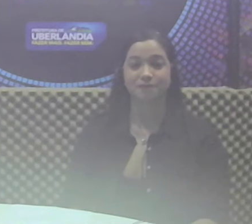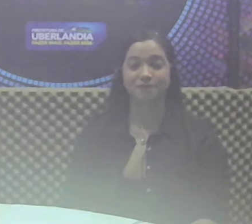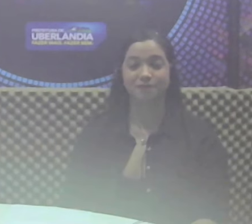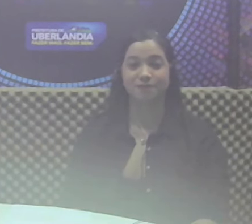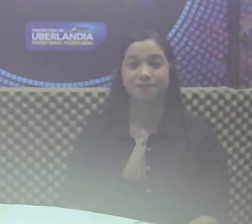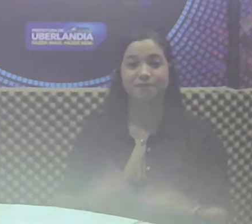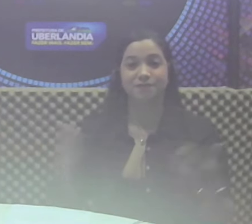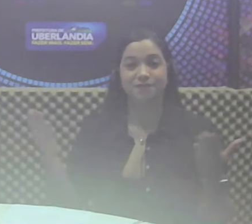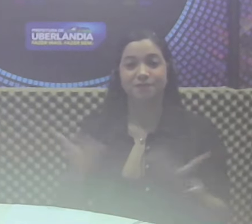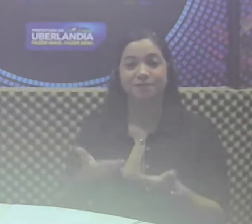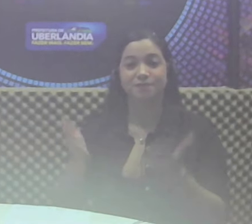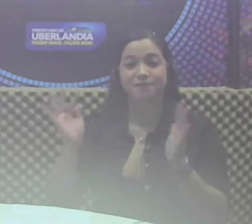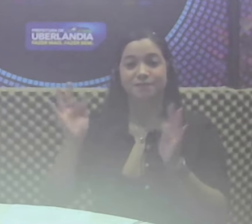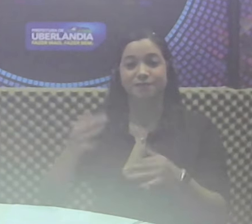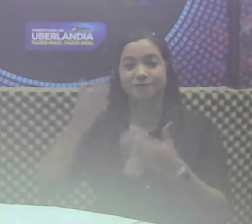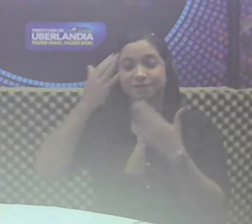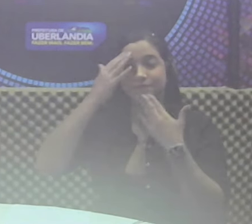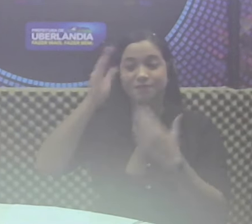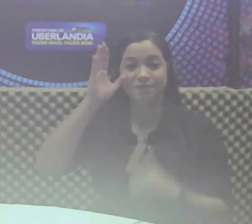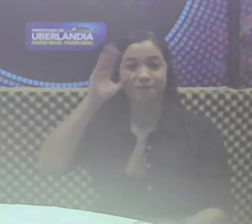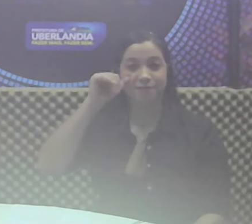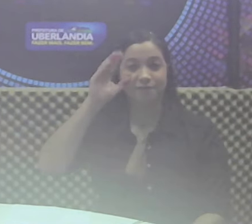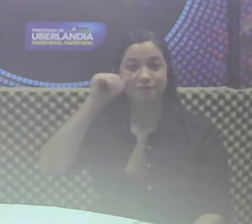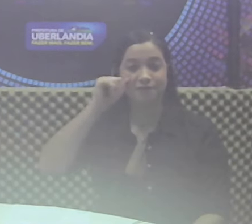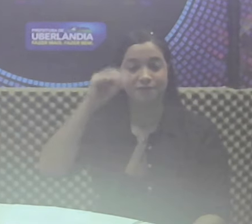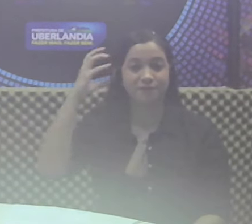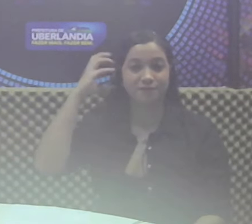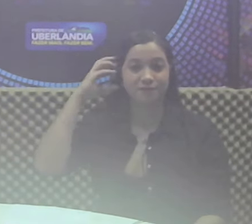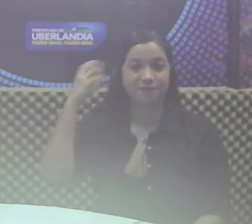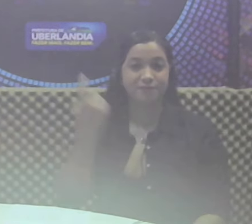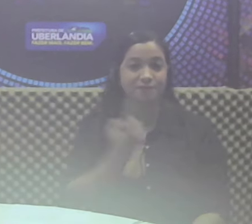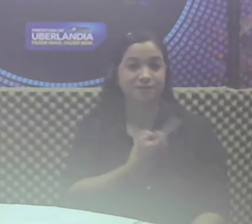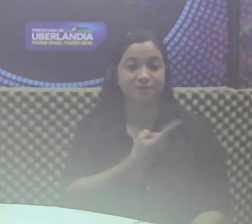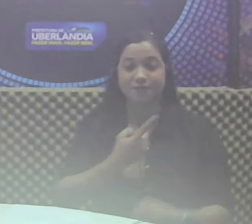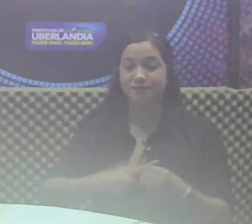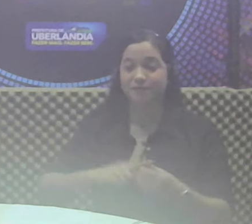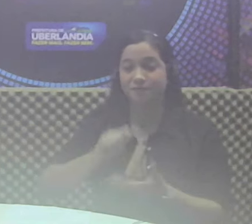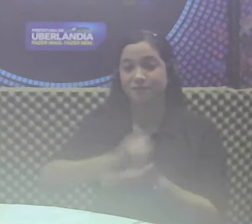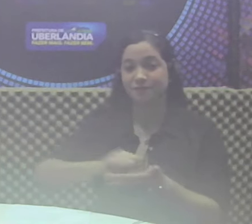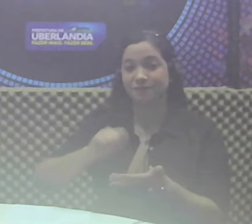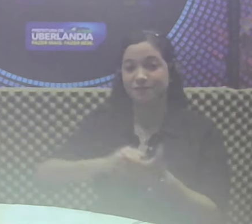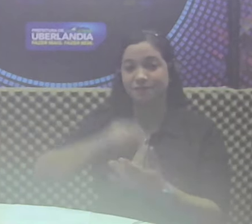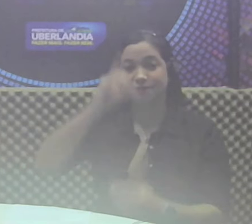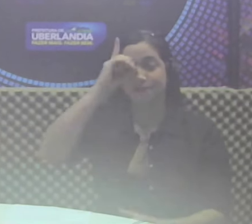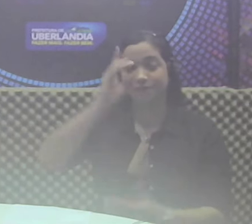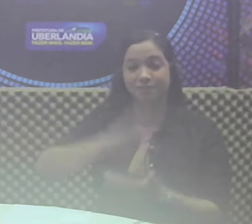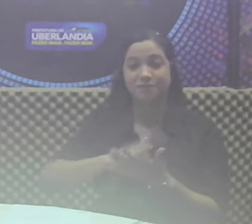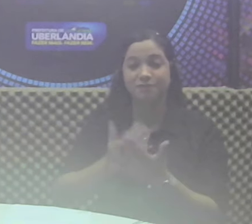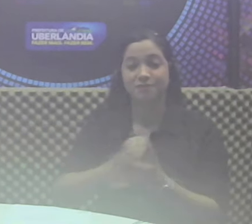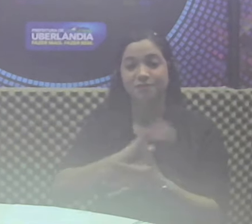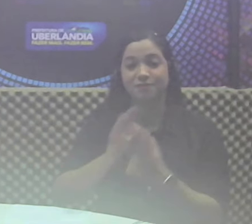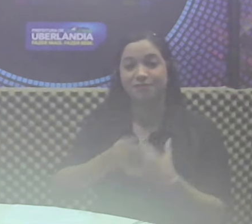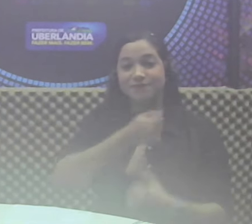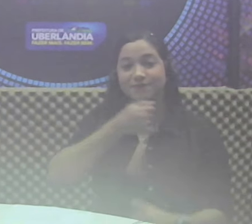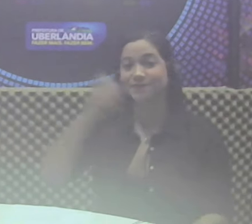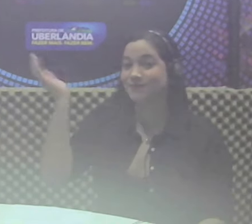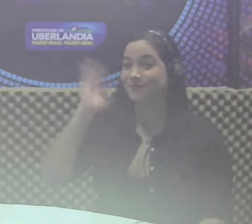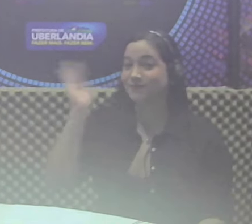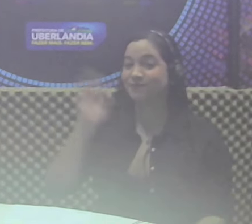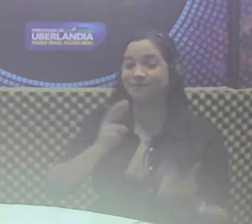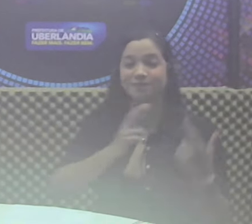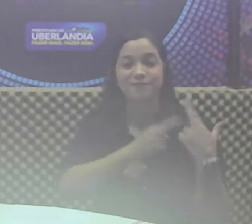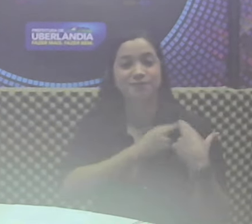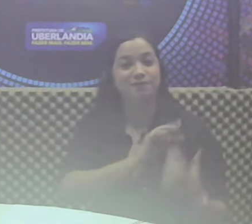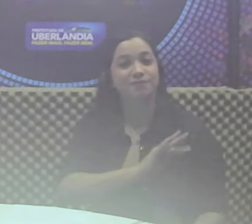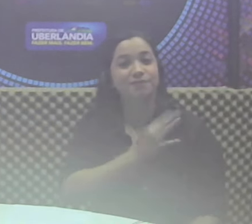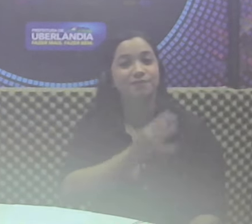Notícias. A edição de hoje fica por aqui. Obrigada pela sua audiência. Edição Daniela Aires. Tradução em Libras Amanda